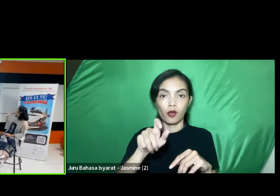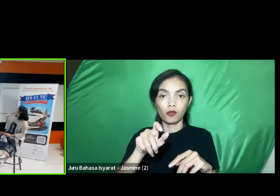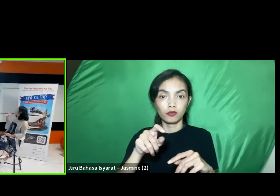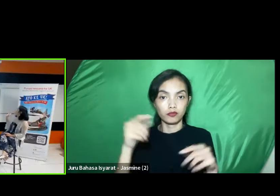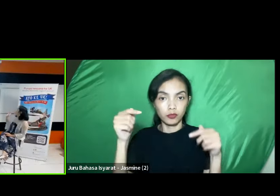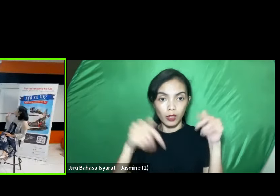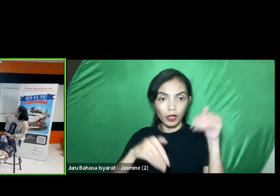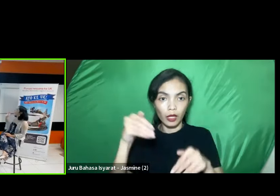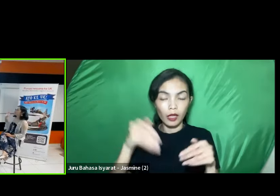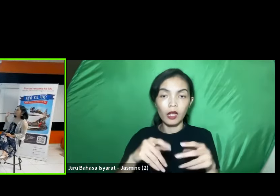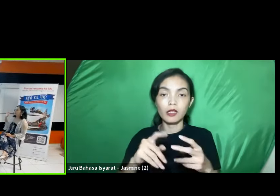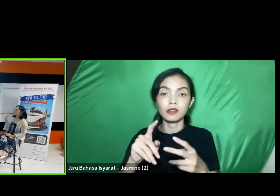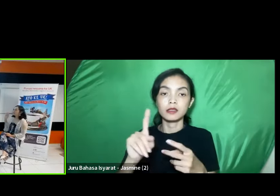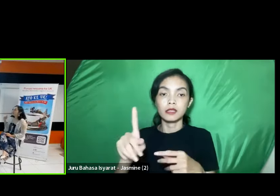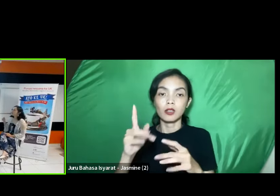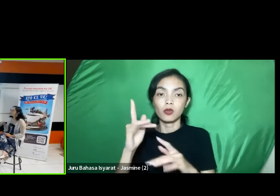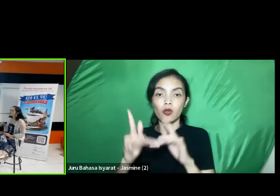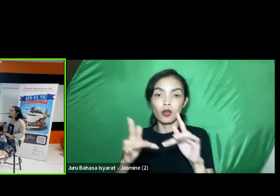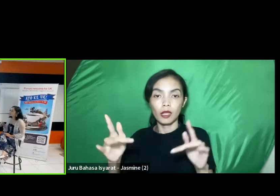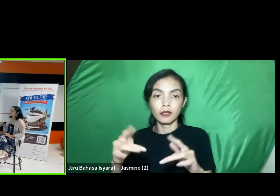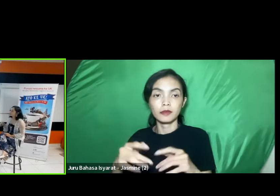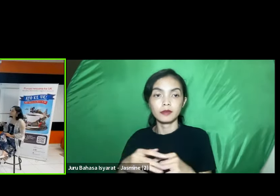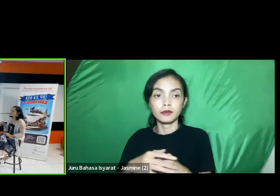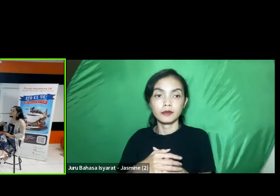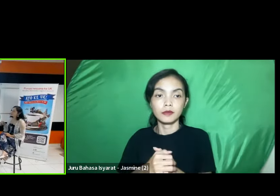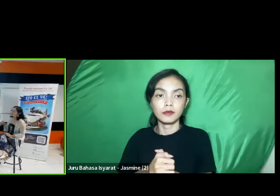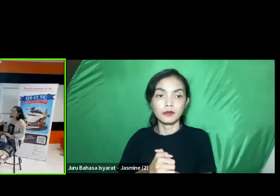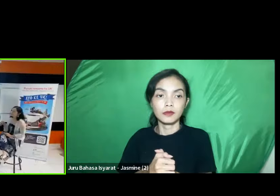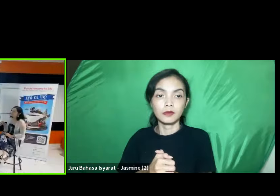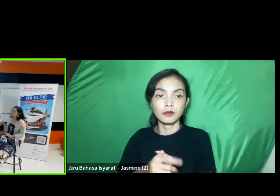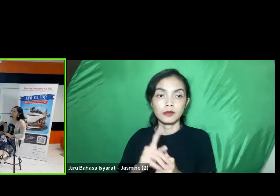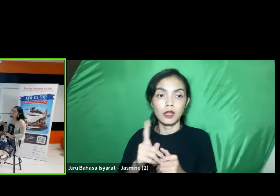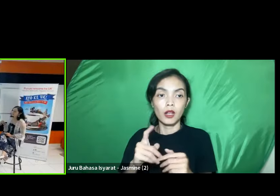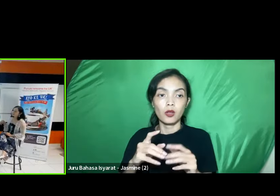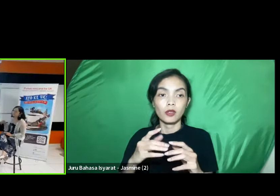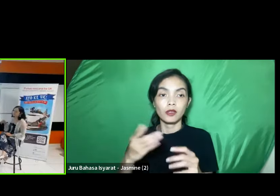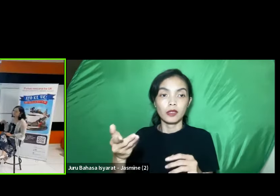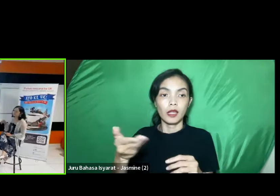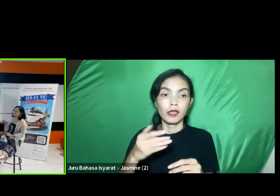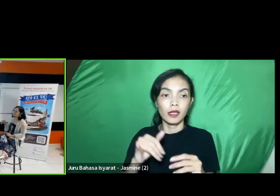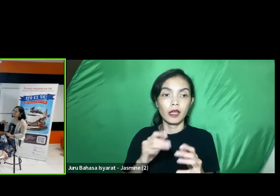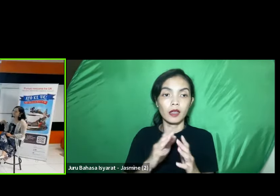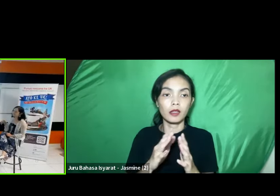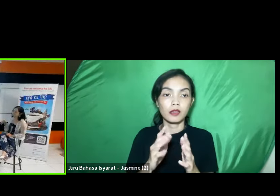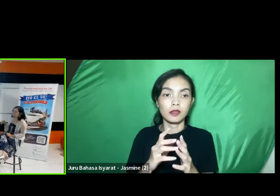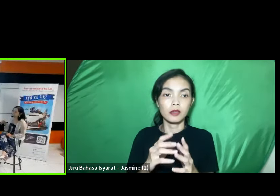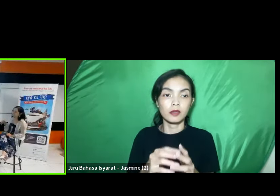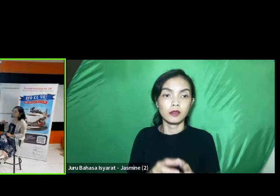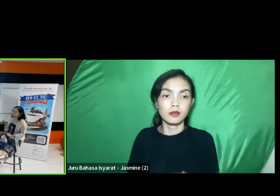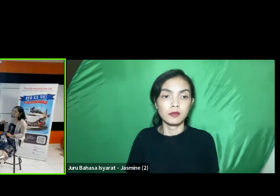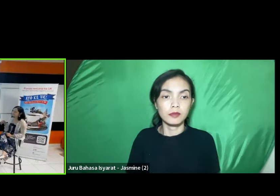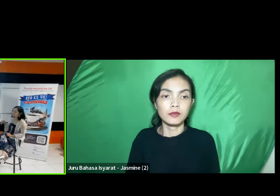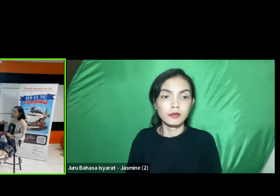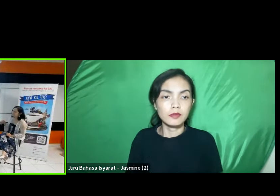dulu Nah bilang kalau yang nanya ini karena kebetulanak